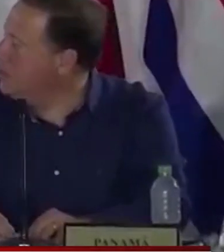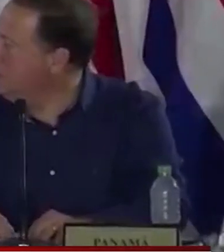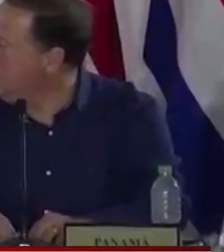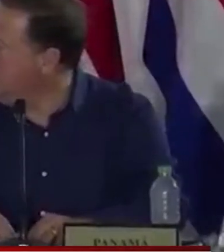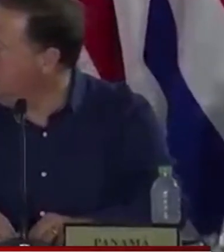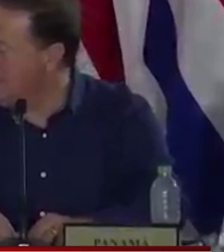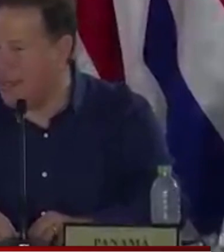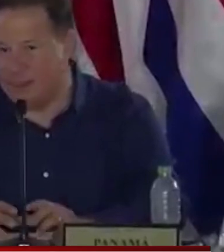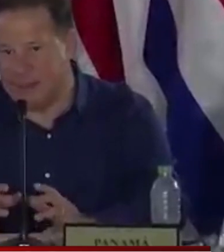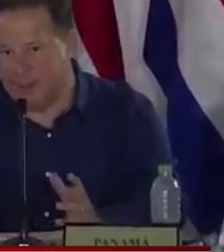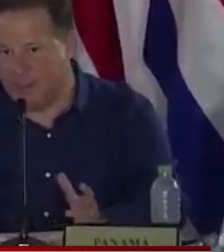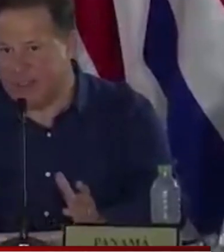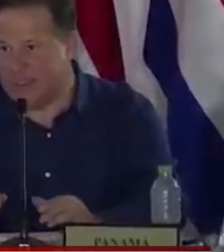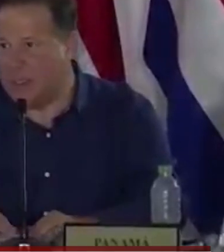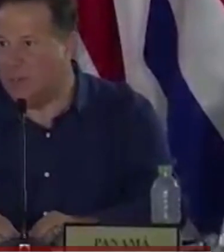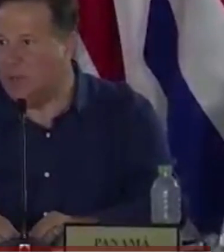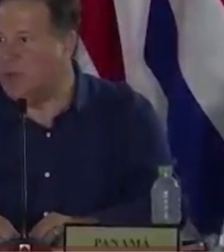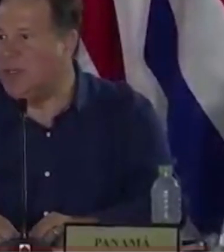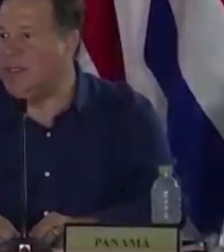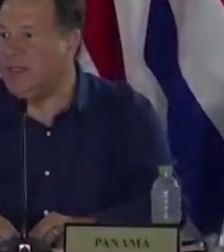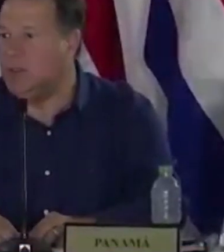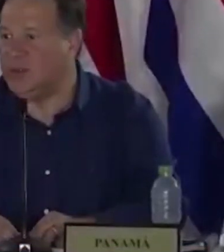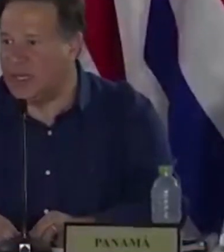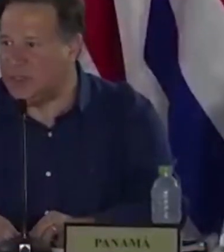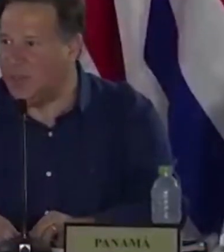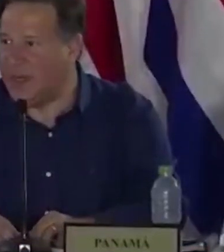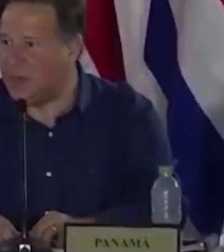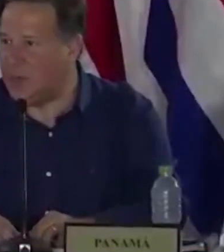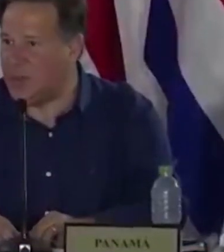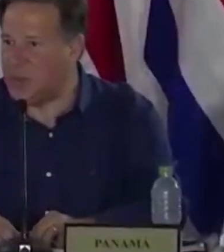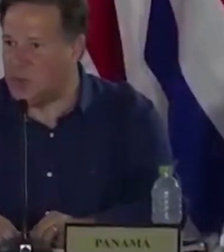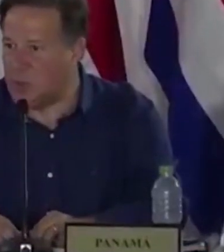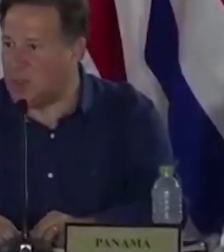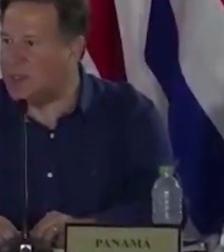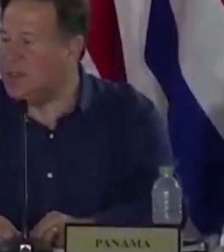de cooperación que se ha presentado en el mundo de los tránsitos migratorios hechos con orden.